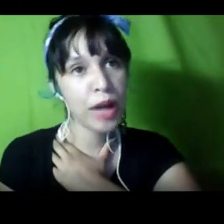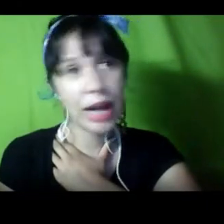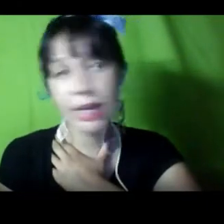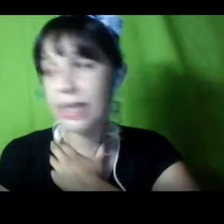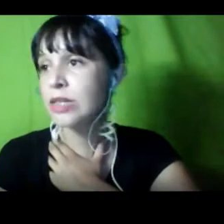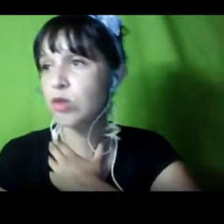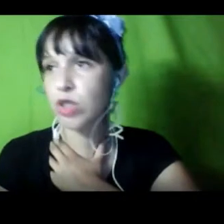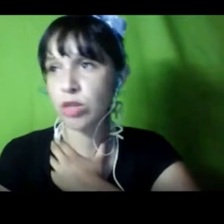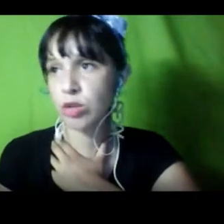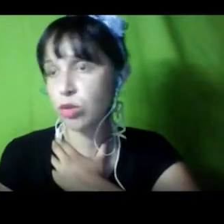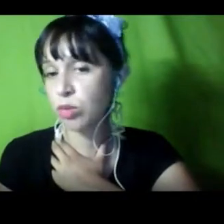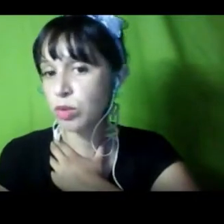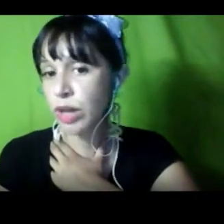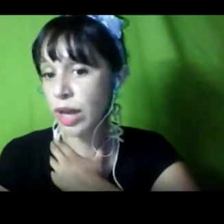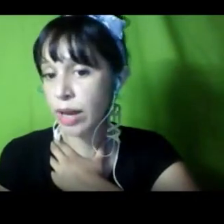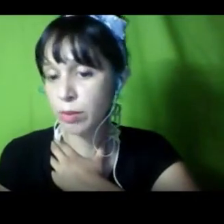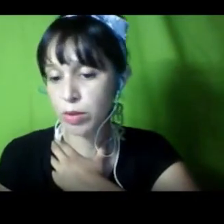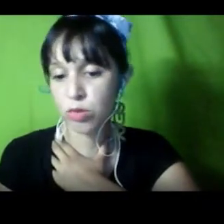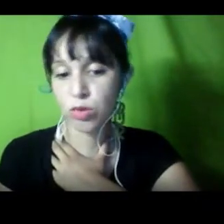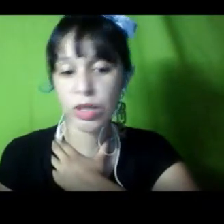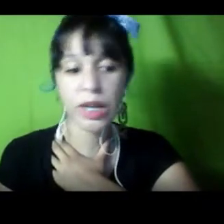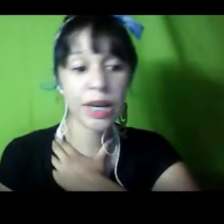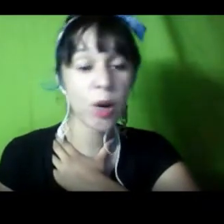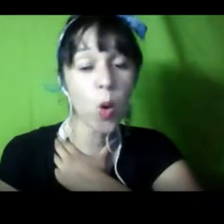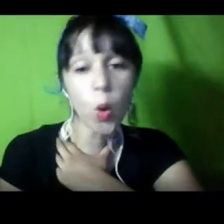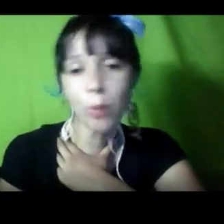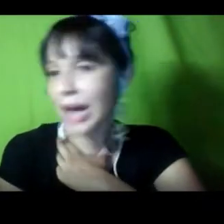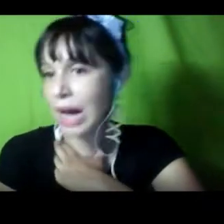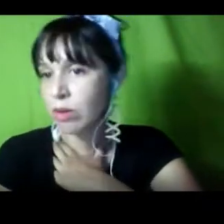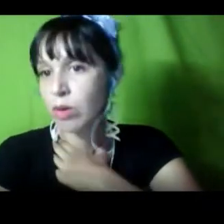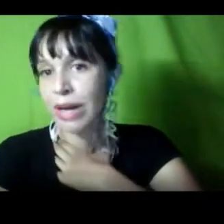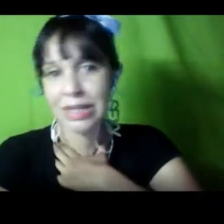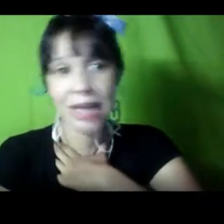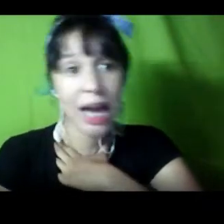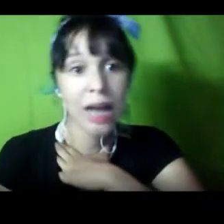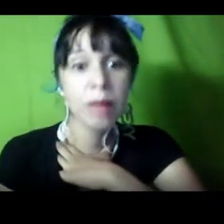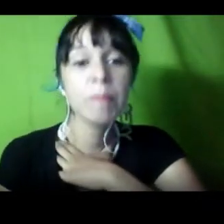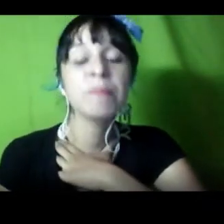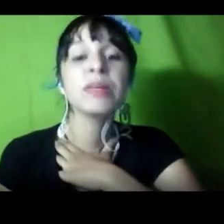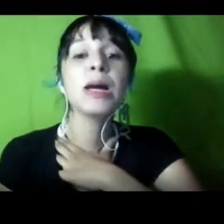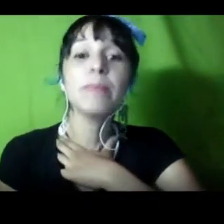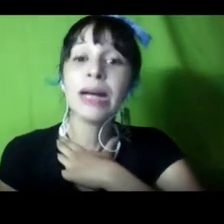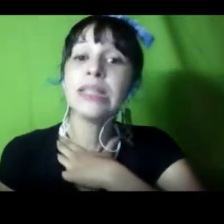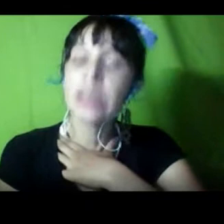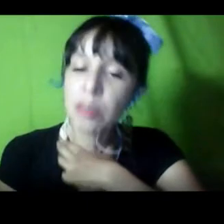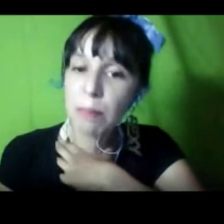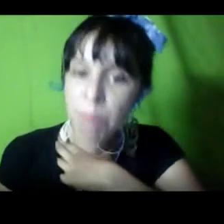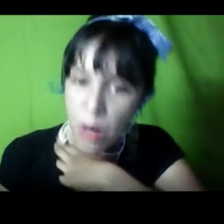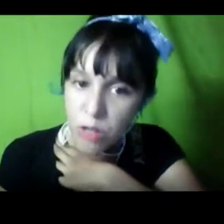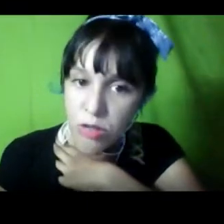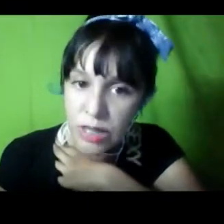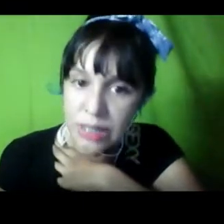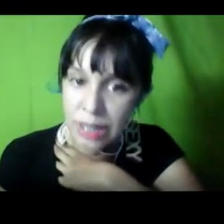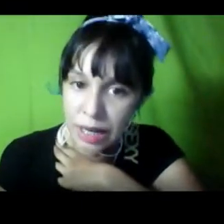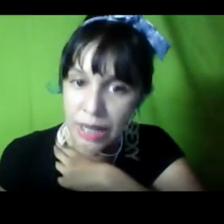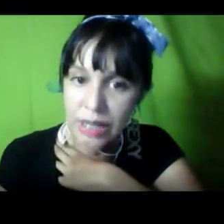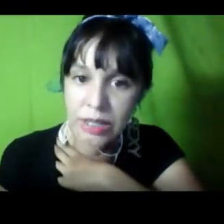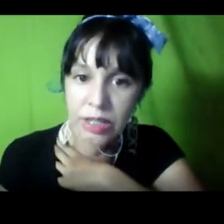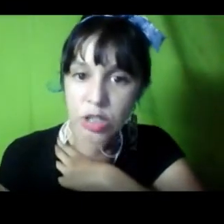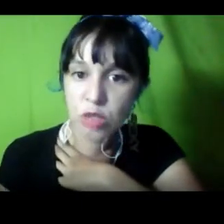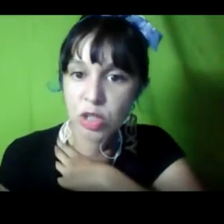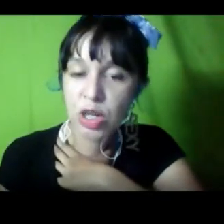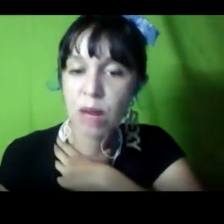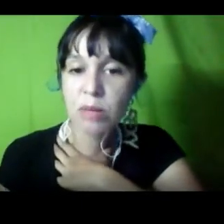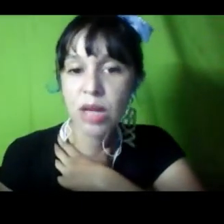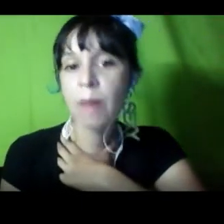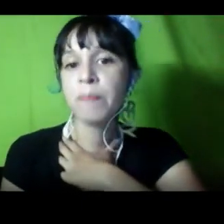surdo oralize do jeito que todo mundo quer, porque o surdo ele era obrigado a oralizar, mas ele também pode usar esses sinais, a